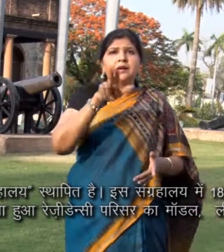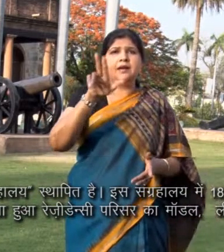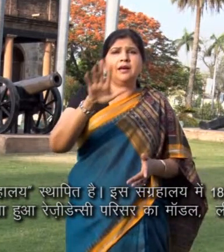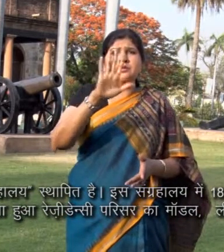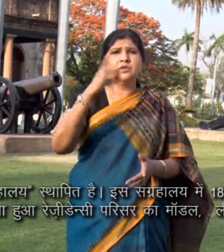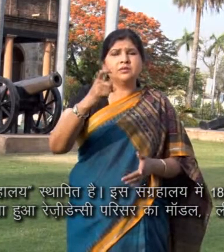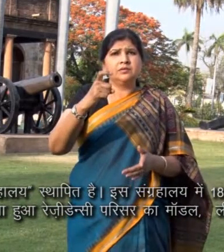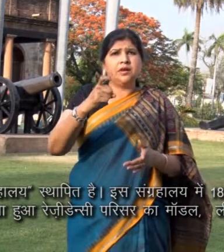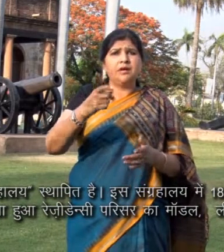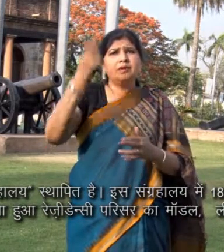है।